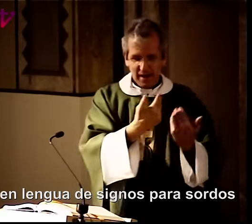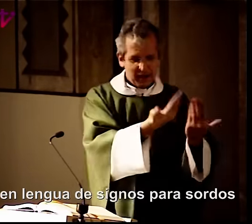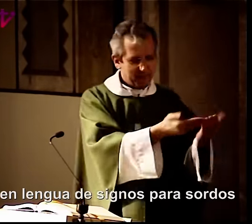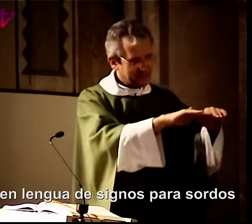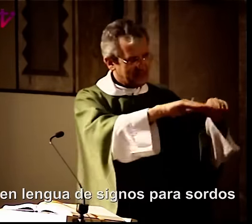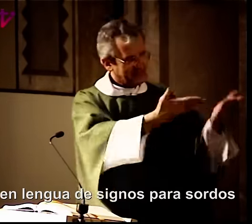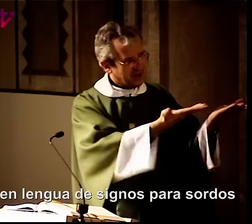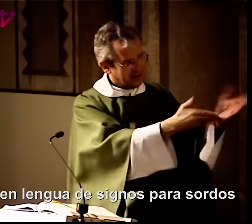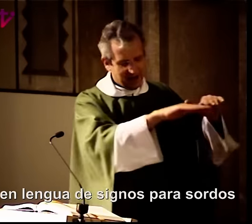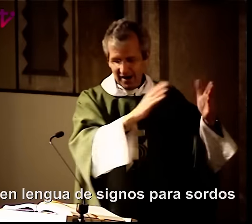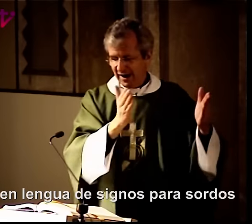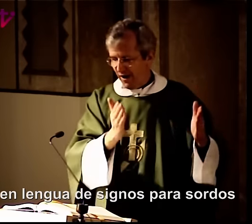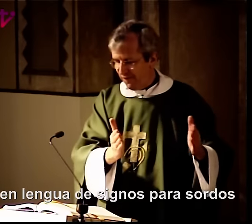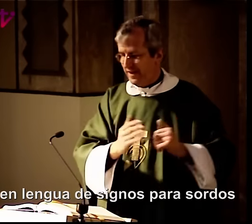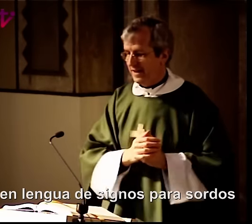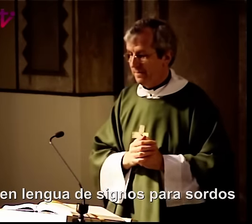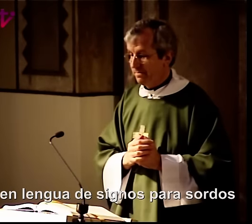a presentar la ofrenda.